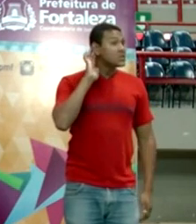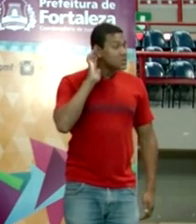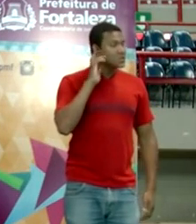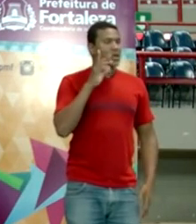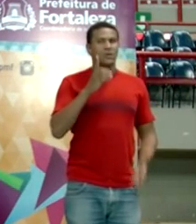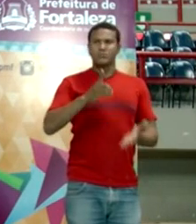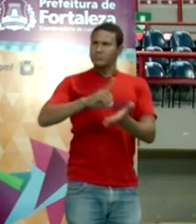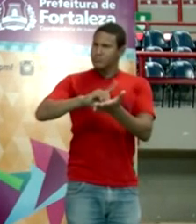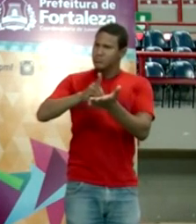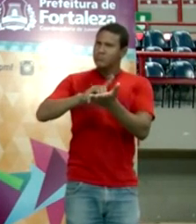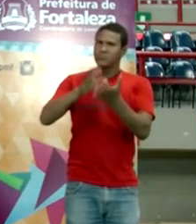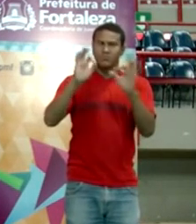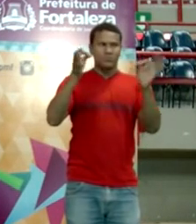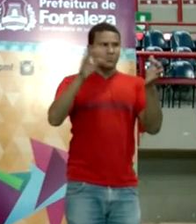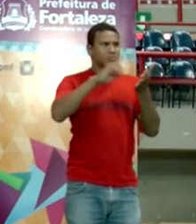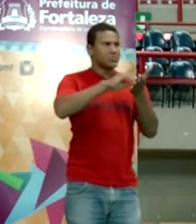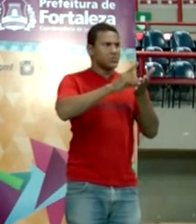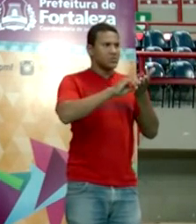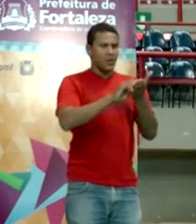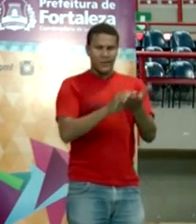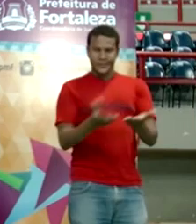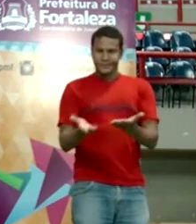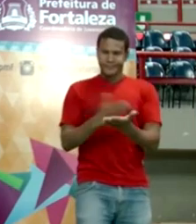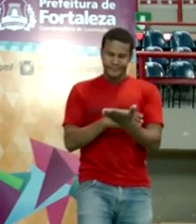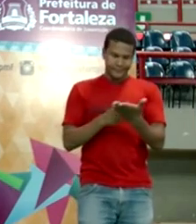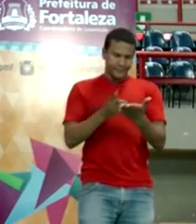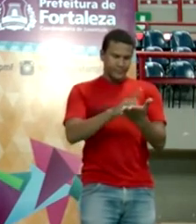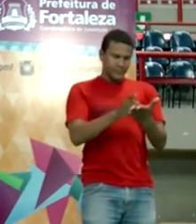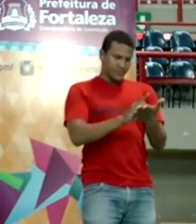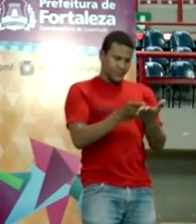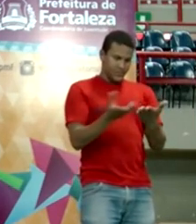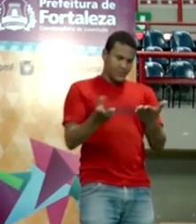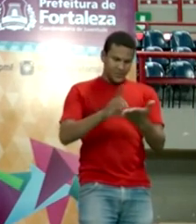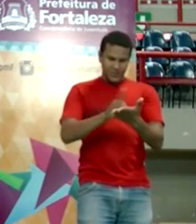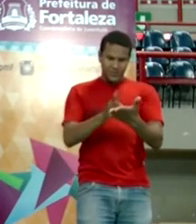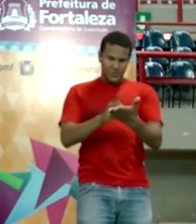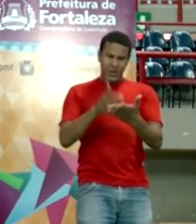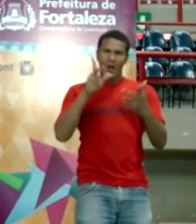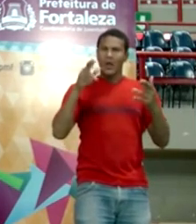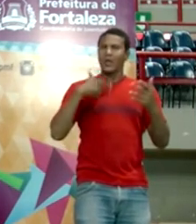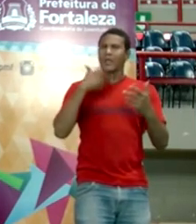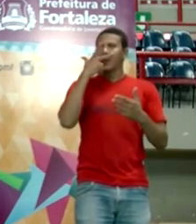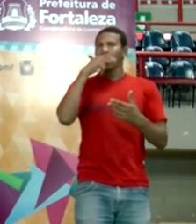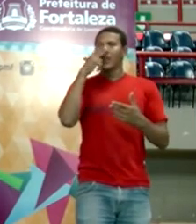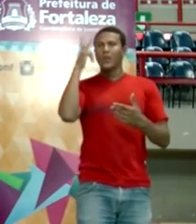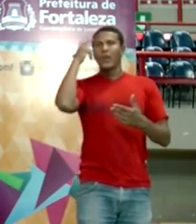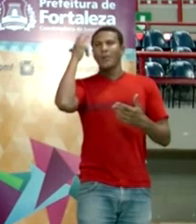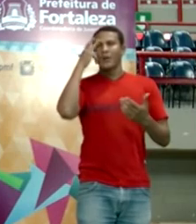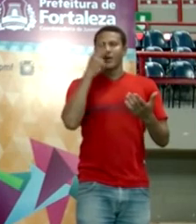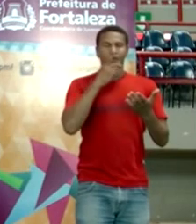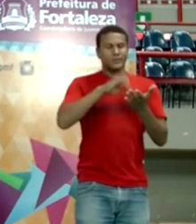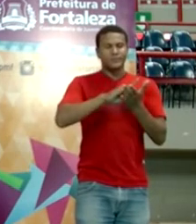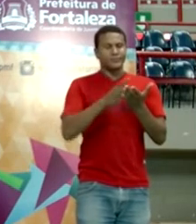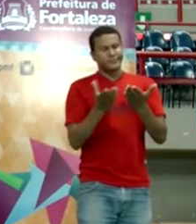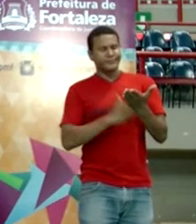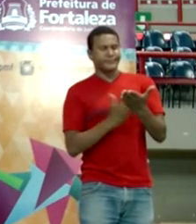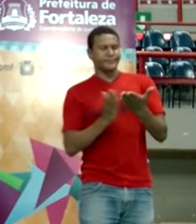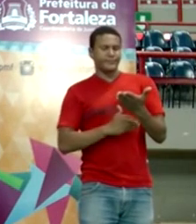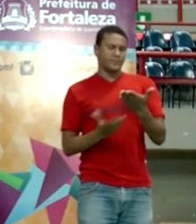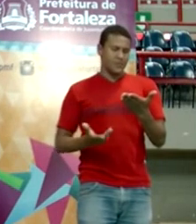Dicionário. Ninguém vai ler um dicionário como quem lê A Culpa é das Estrelas. vou começar aqui, como quem lê um